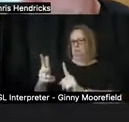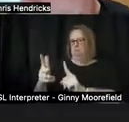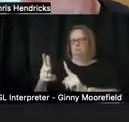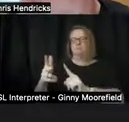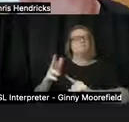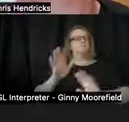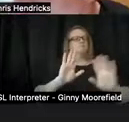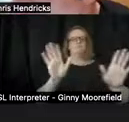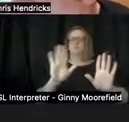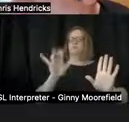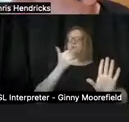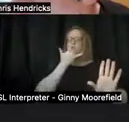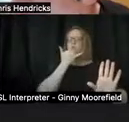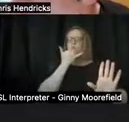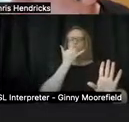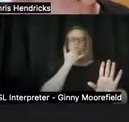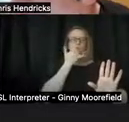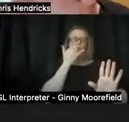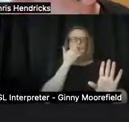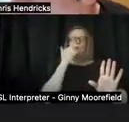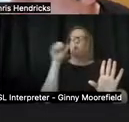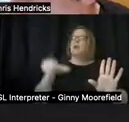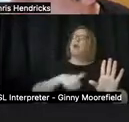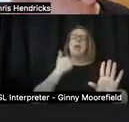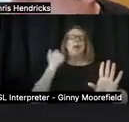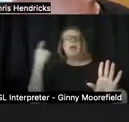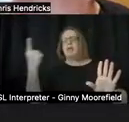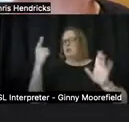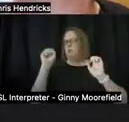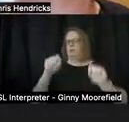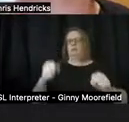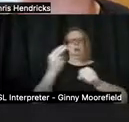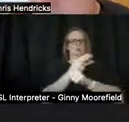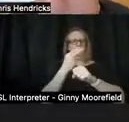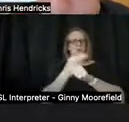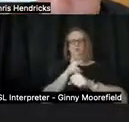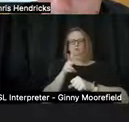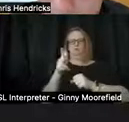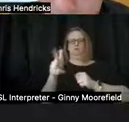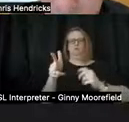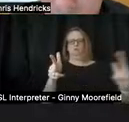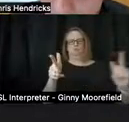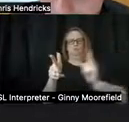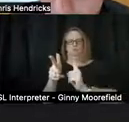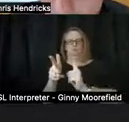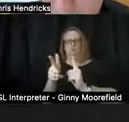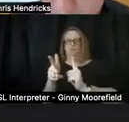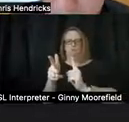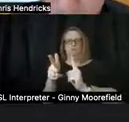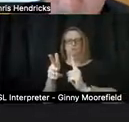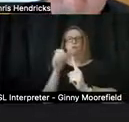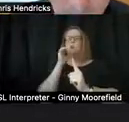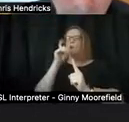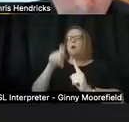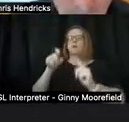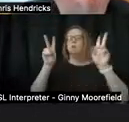eso está mal cualquier persona puede utilizar el poder votar fuera y no si tiene una discapacidad y no tiene